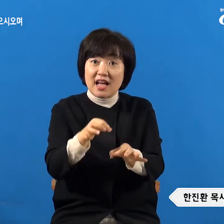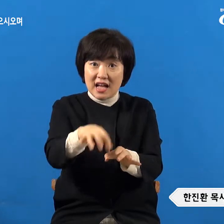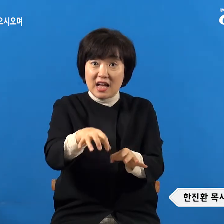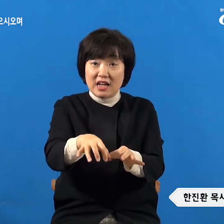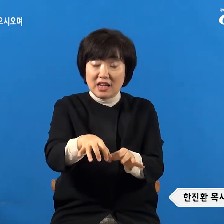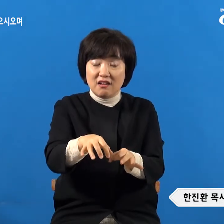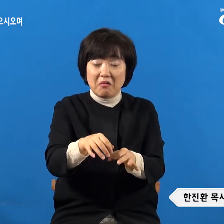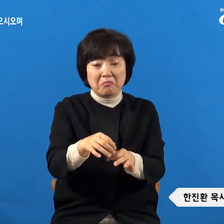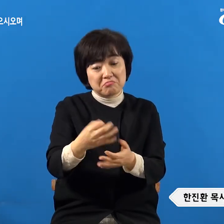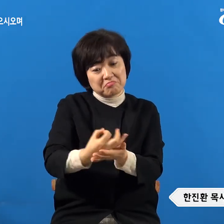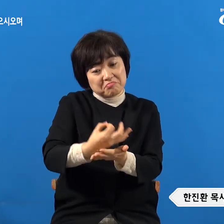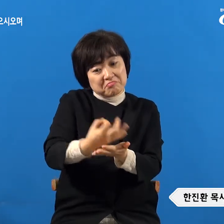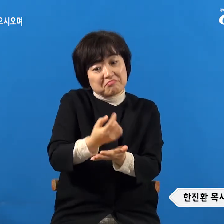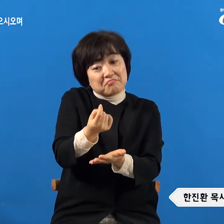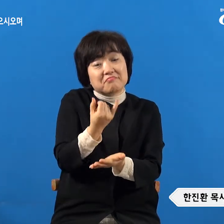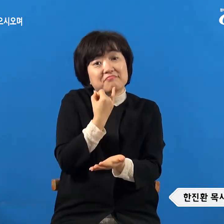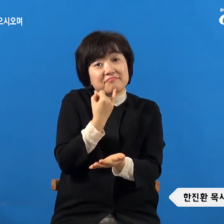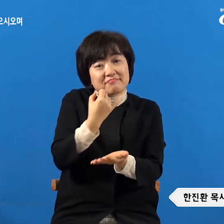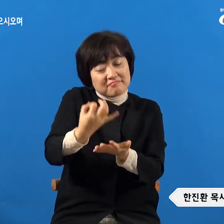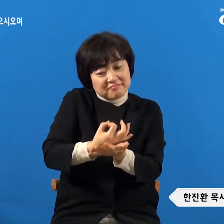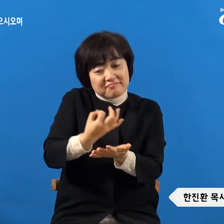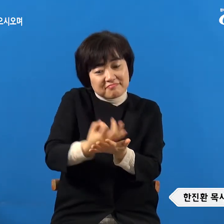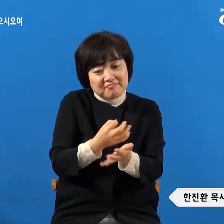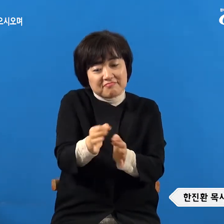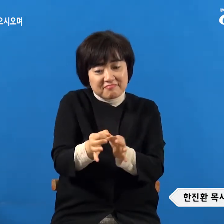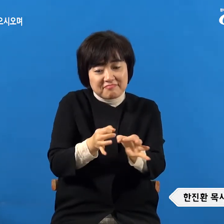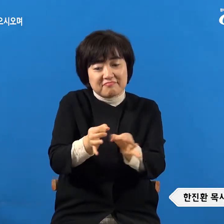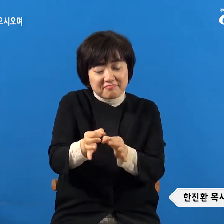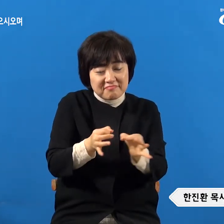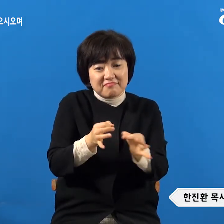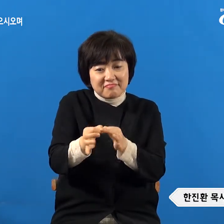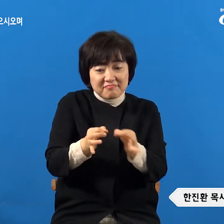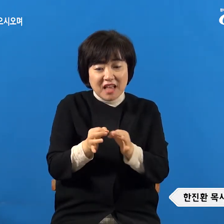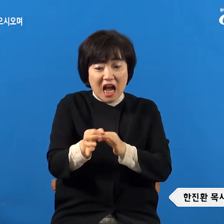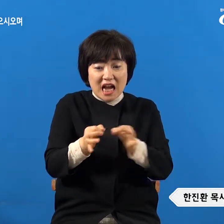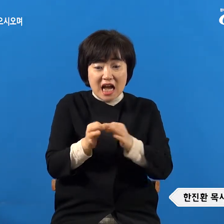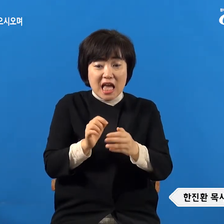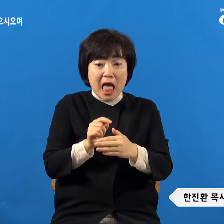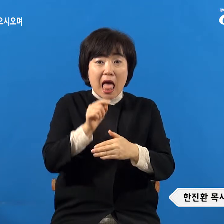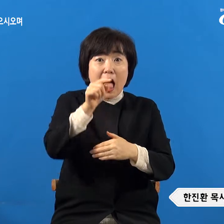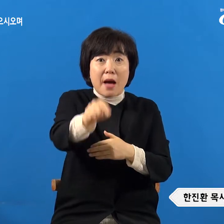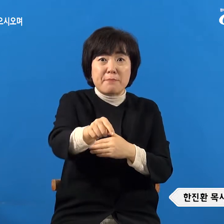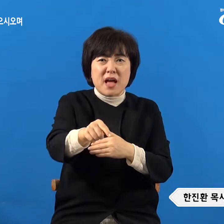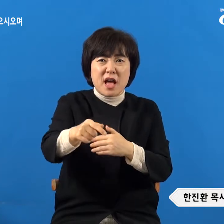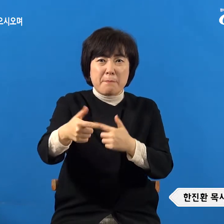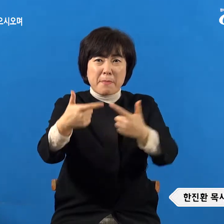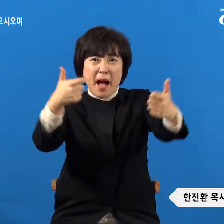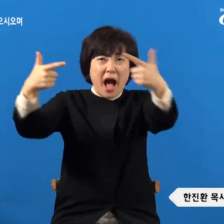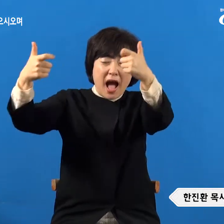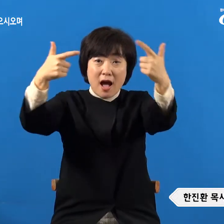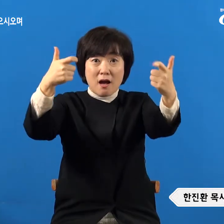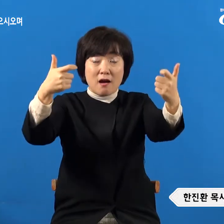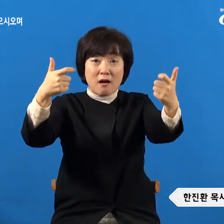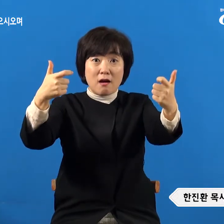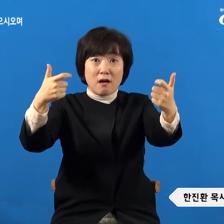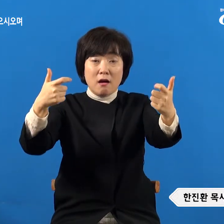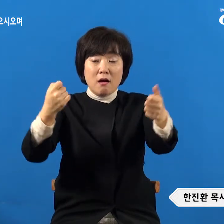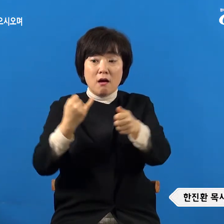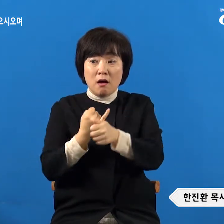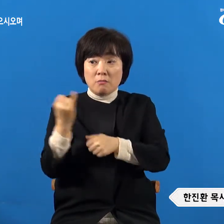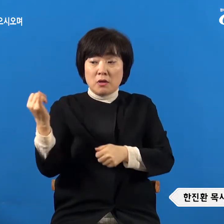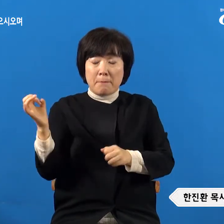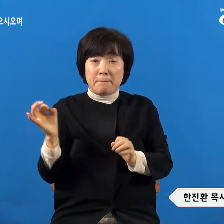되었답니다. 그런데 어느 날 가게 앞쪽에서 따당 하고 총소리가 나서